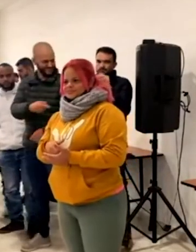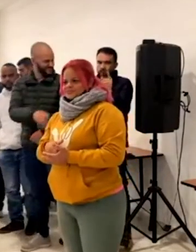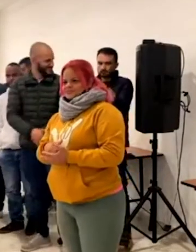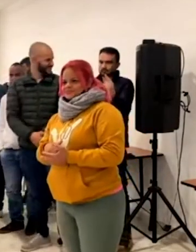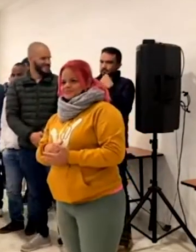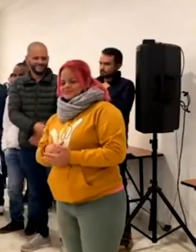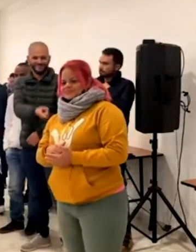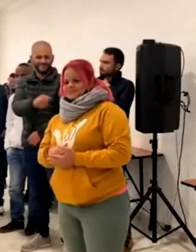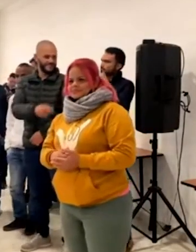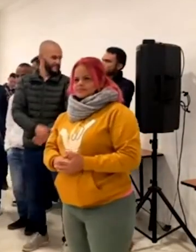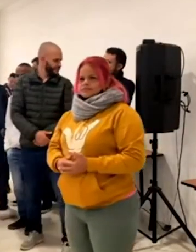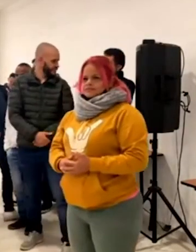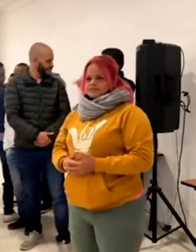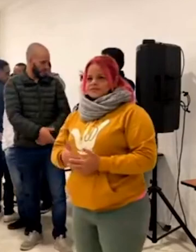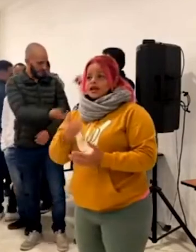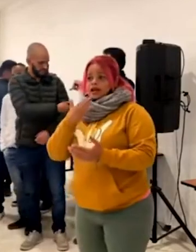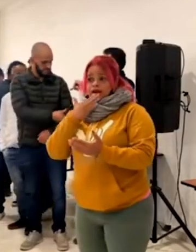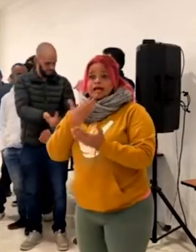1